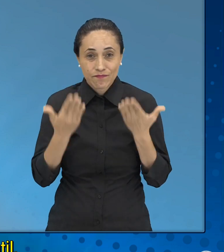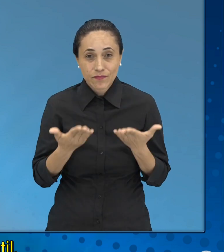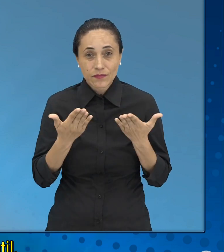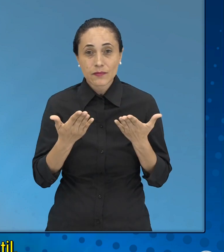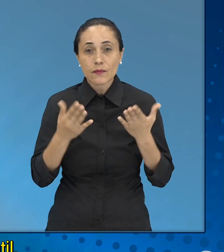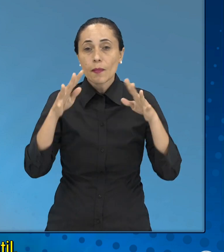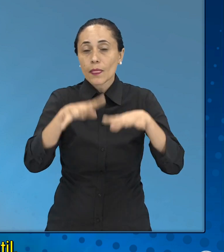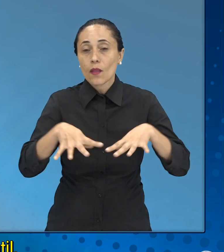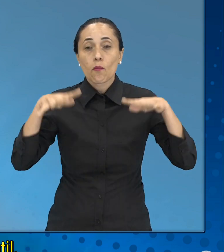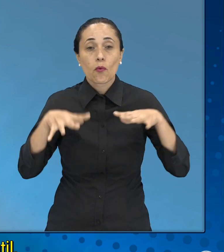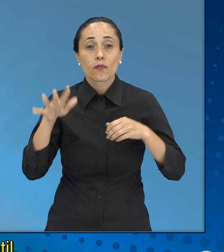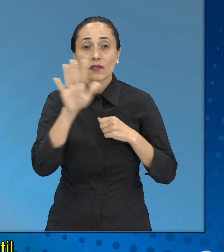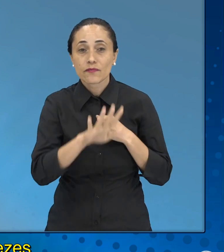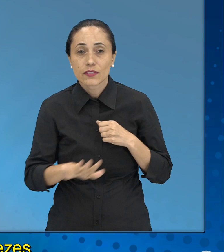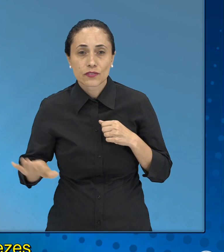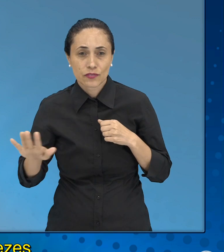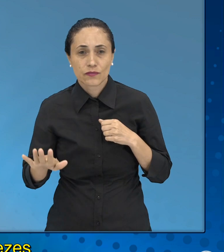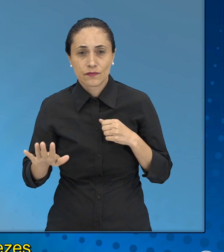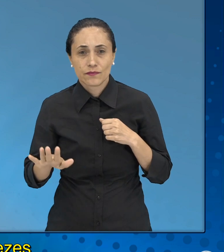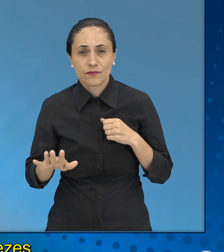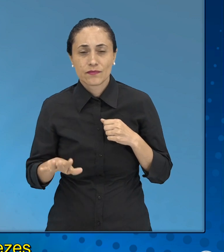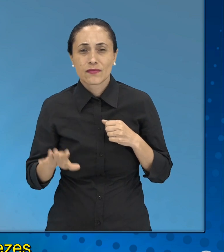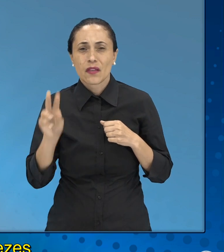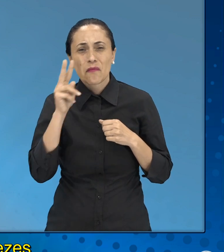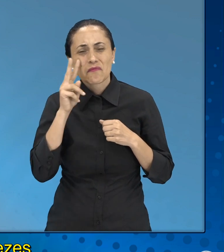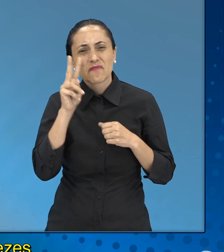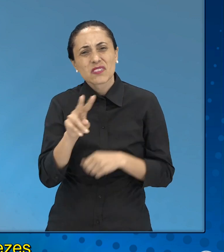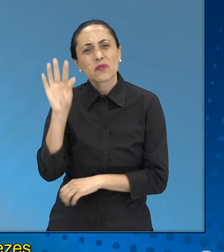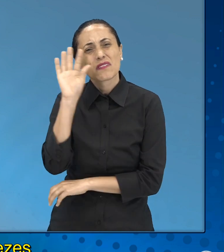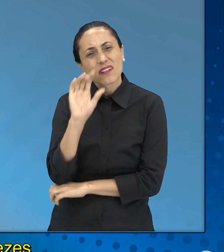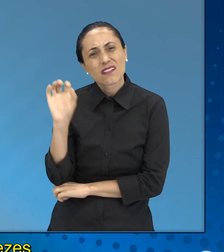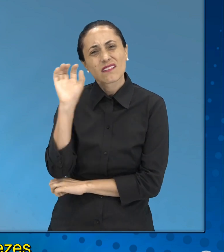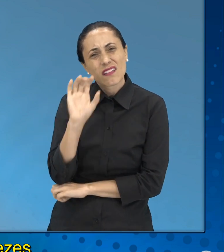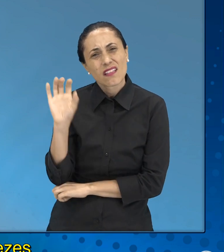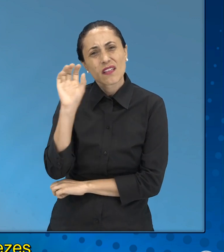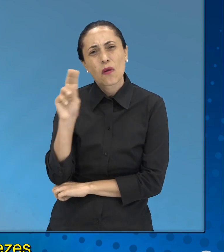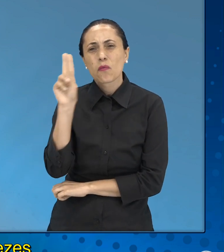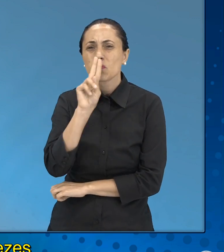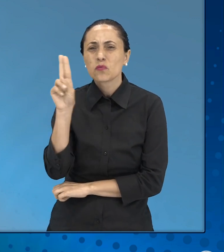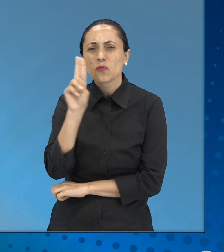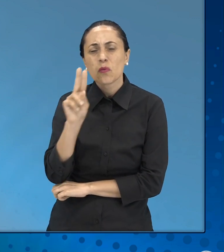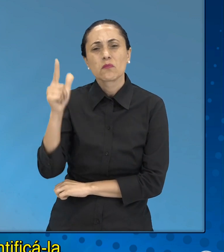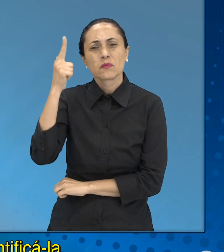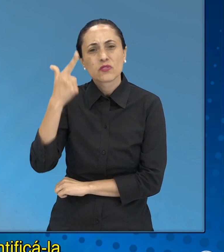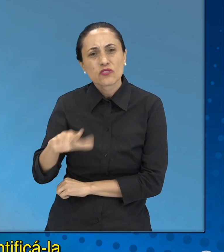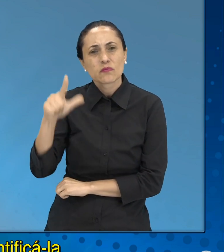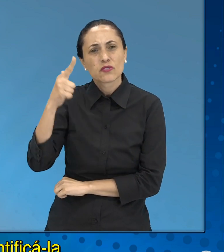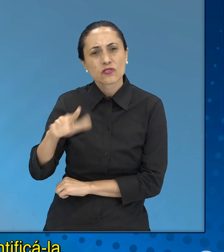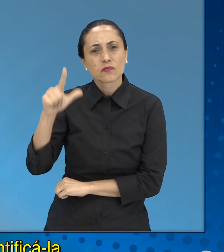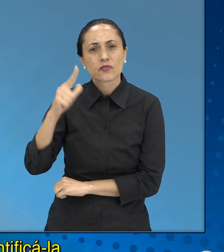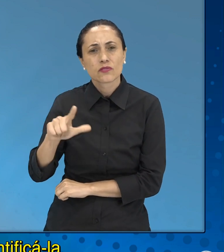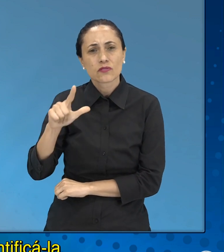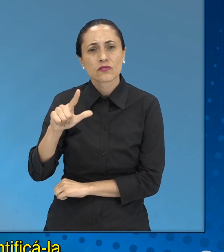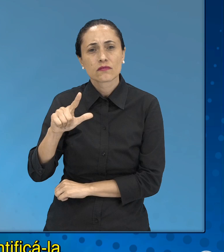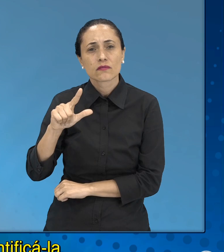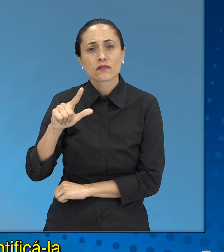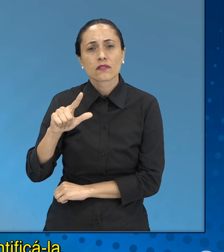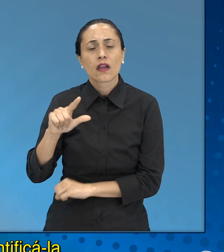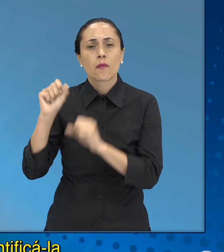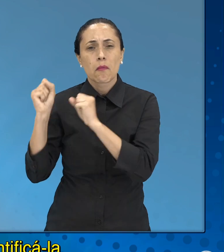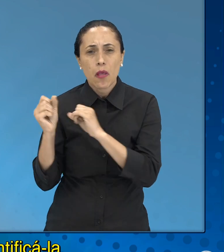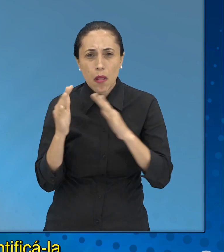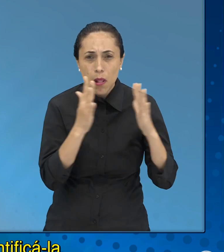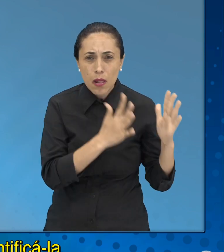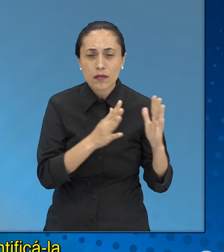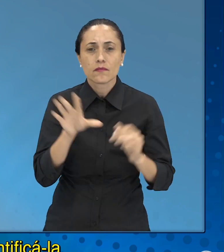a soletração manual do nome da cobra várias vezes ao longo da contação. Por isso optei por identificá-la